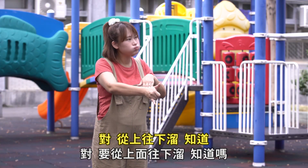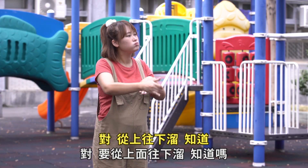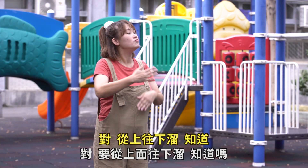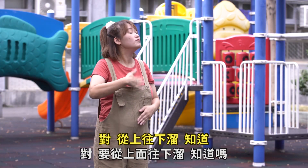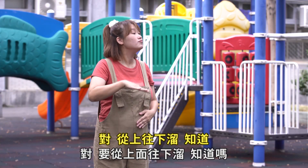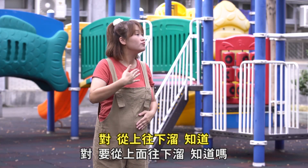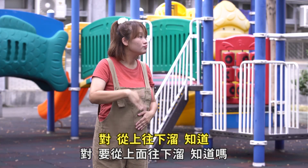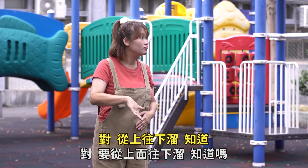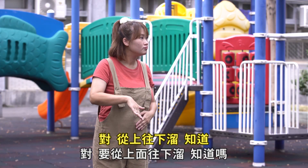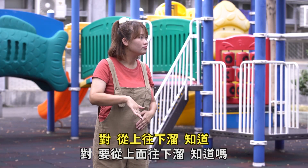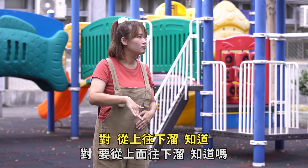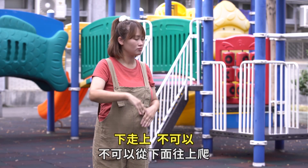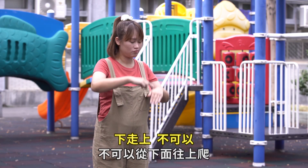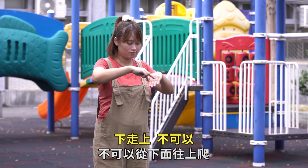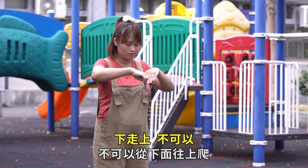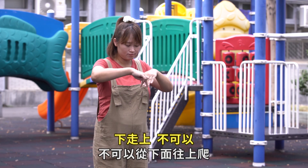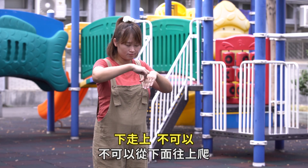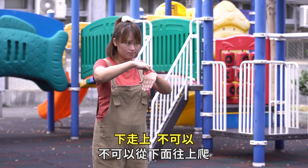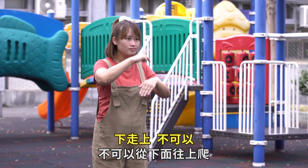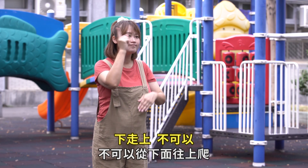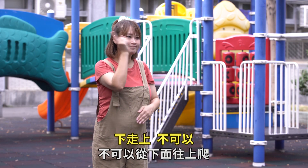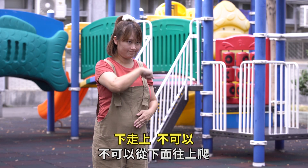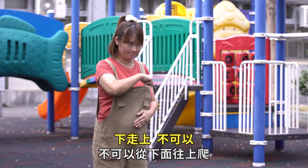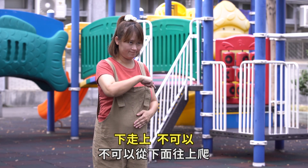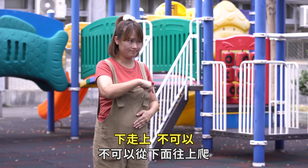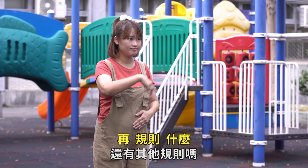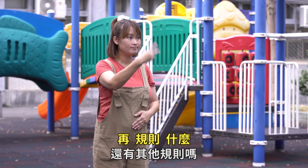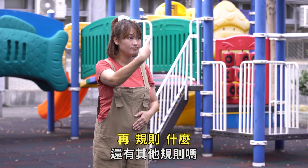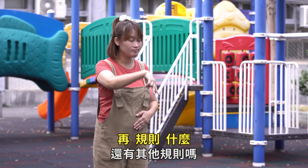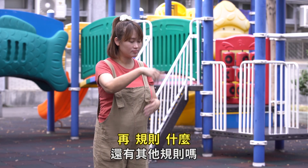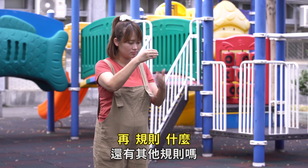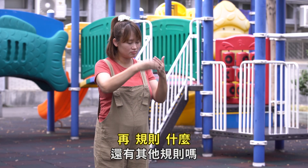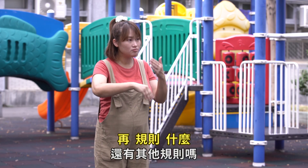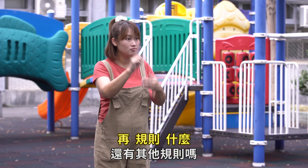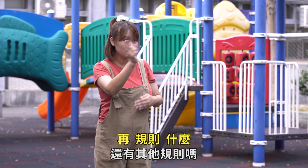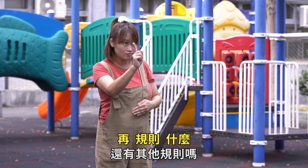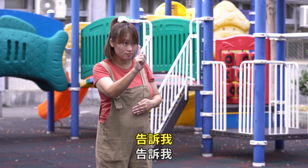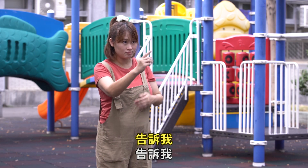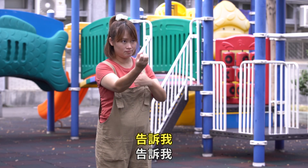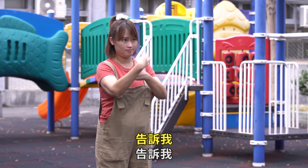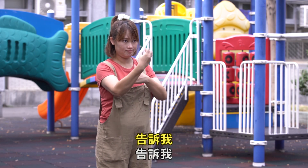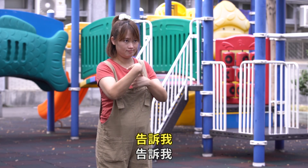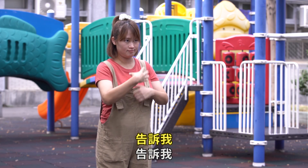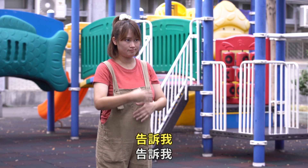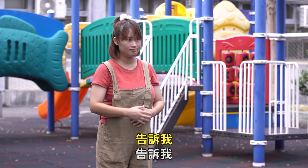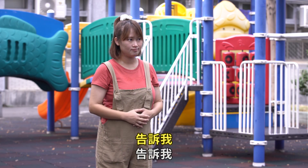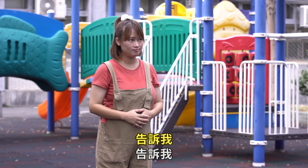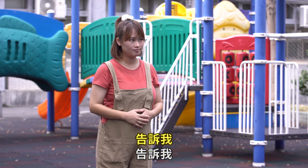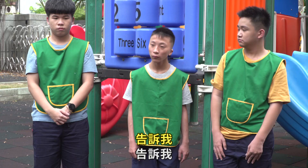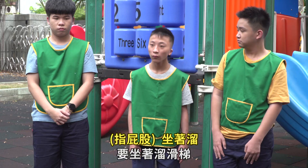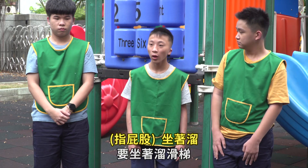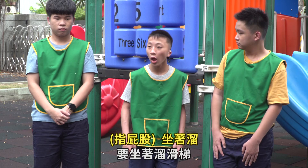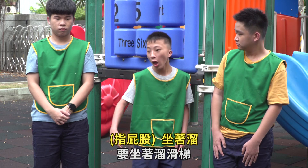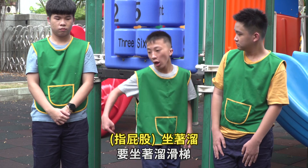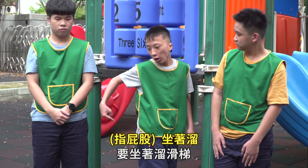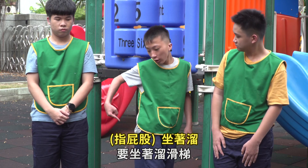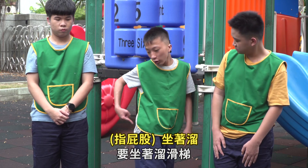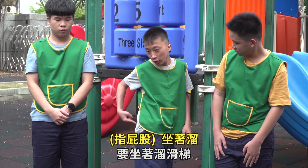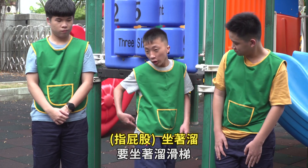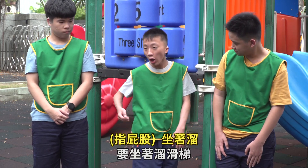溜，知道吗？不可以从下面往上爬。还有其他规则吗？告诉我。 要坐